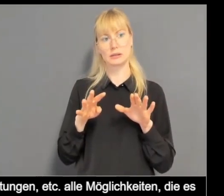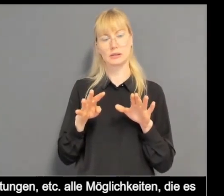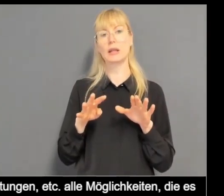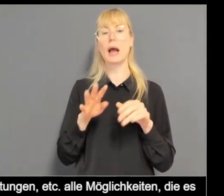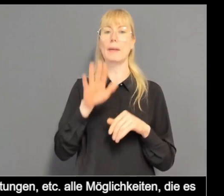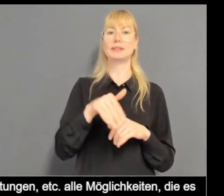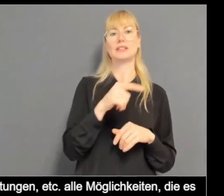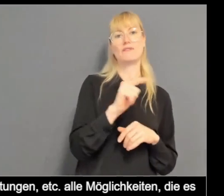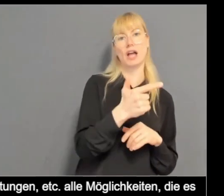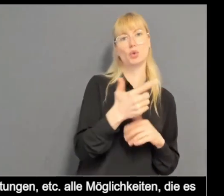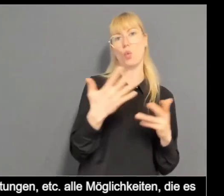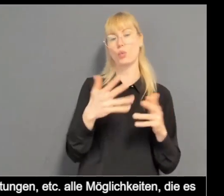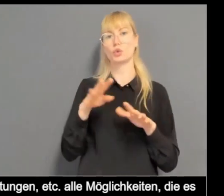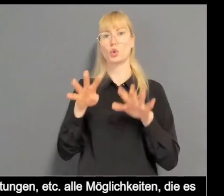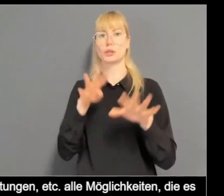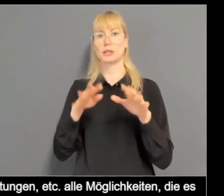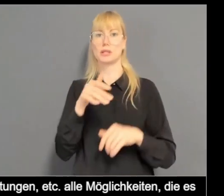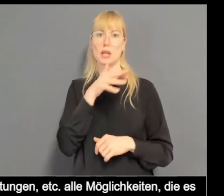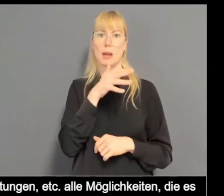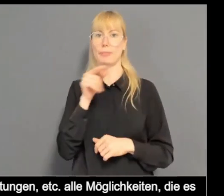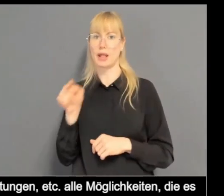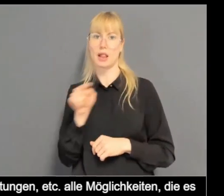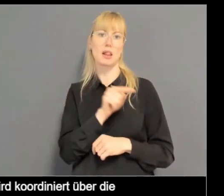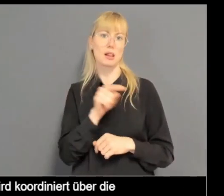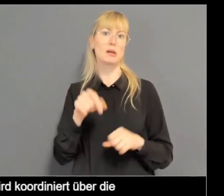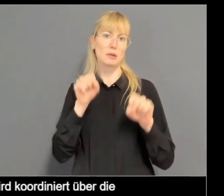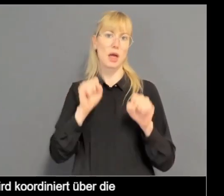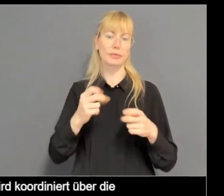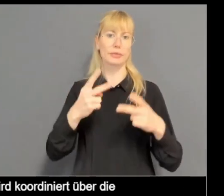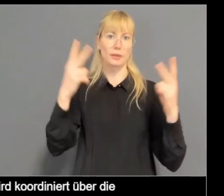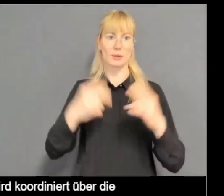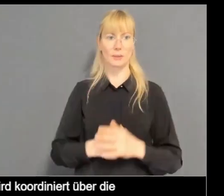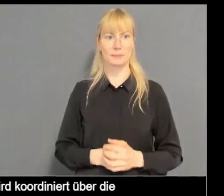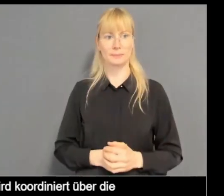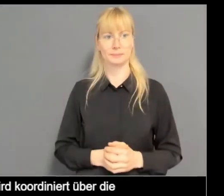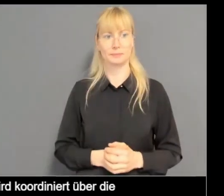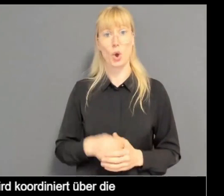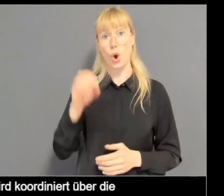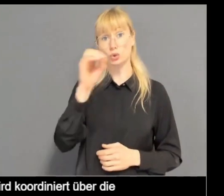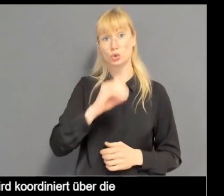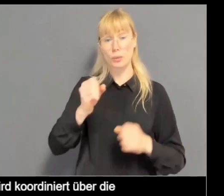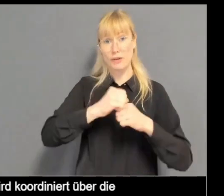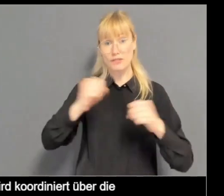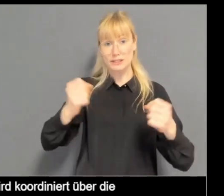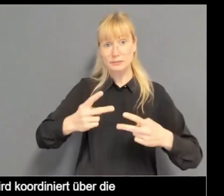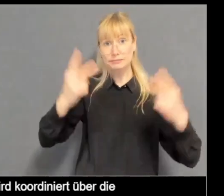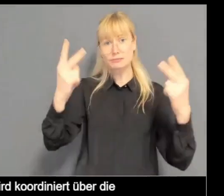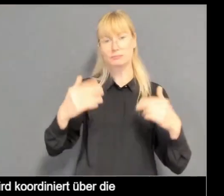keine Rechtsgrundlage mehr. Die Frage, ob das Oktoberfest in München stattfindet, ist natürlich eine Entscheidung der Landeshauptstadt.